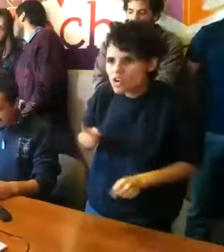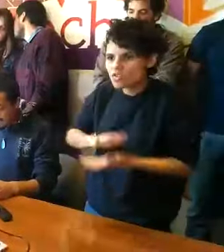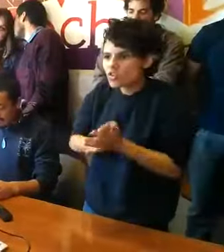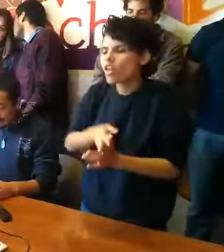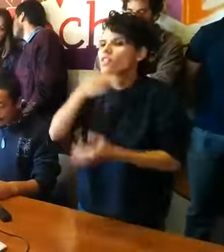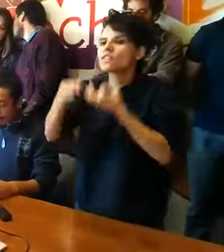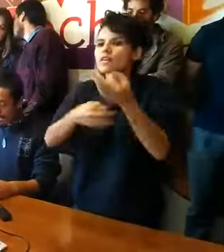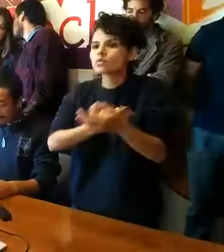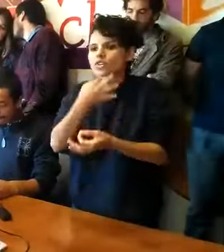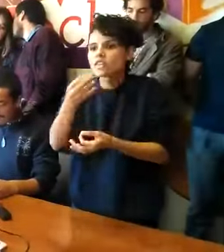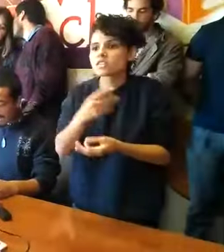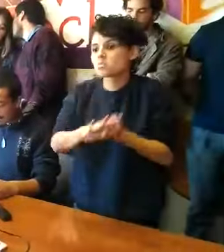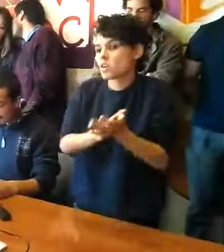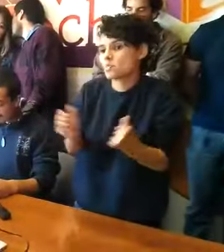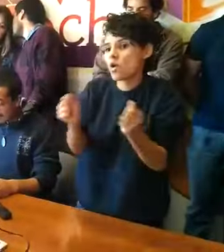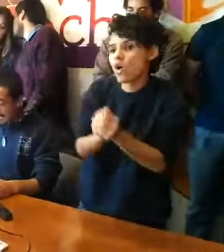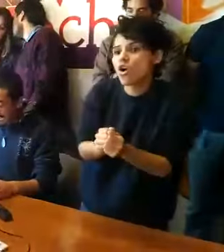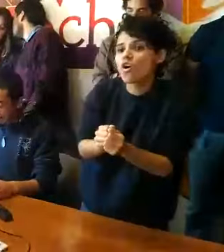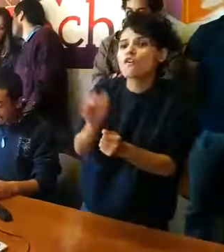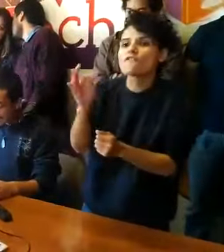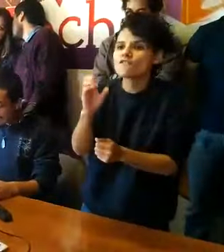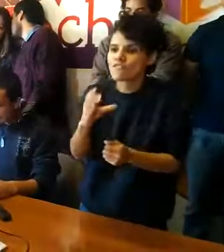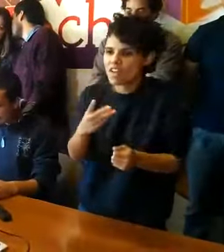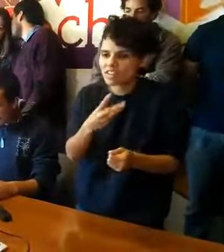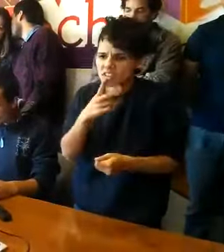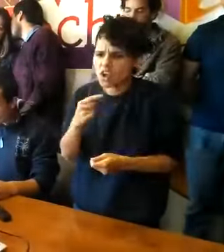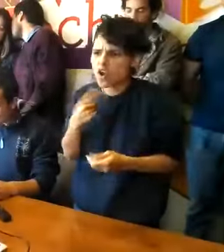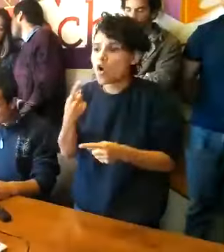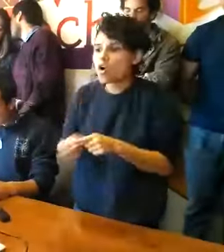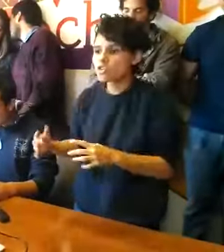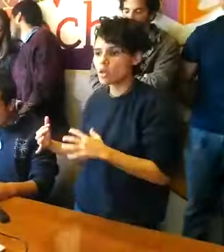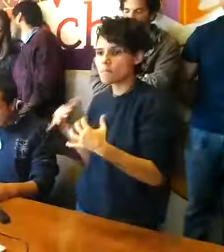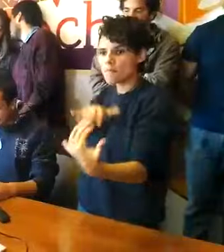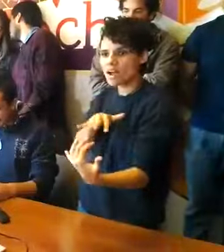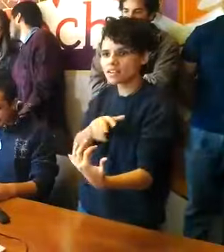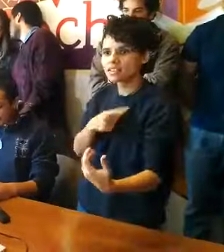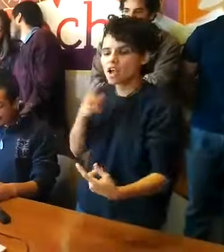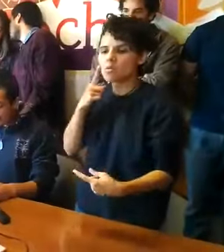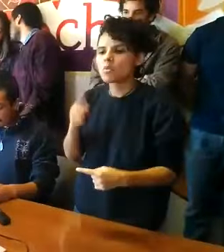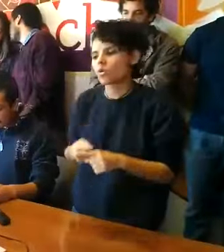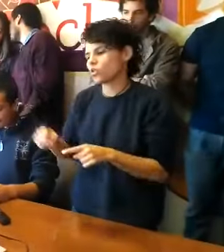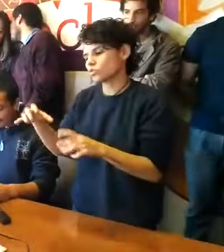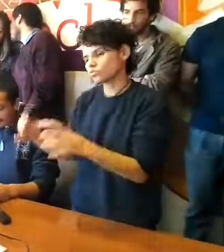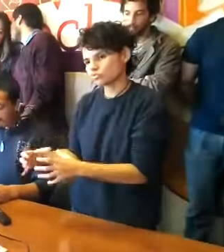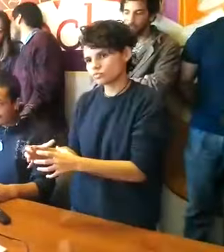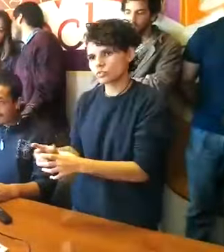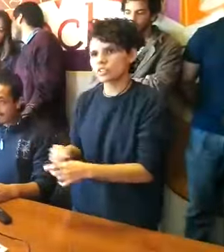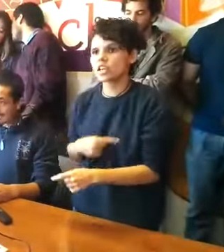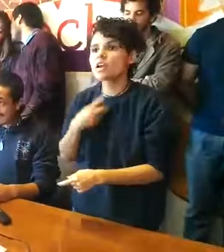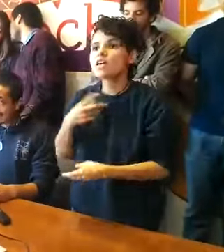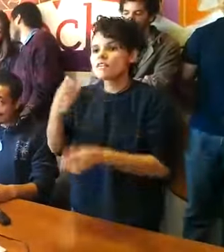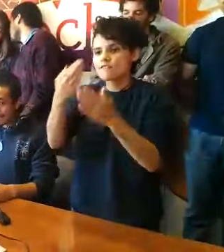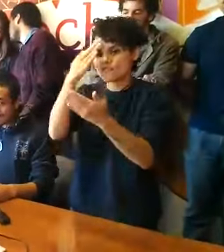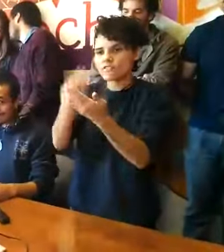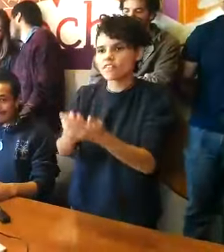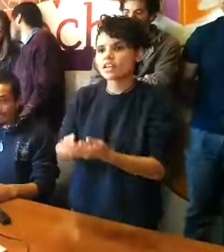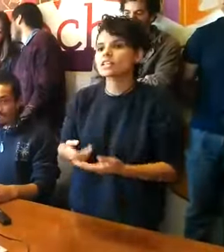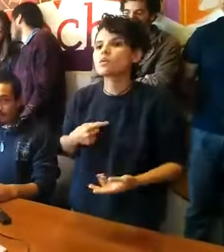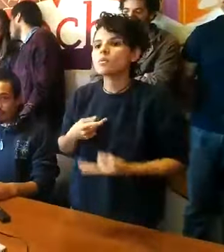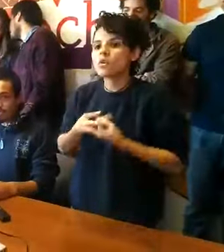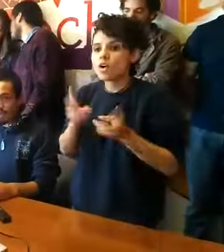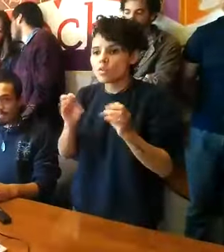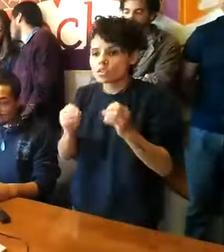conciliadores de grupos como la CONFES o la CONES, a la contramarcha convocada por el MESEM y el Frente por la Educación Pública, que serán los héroes,